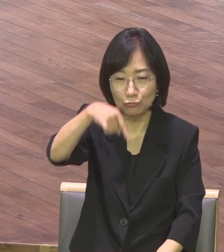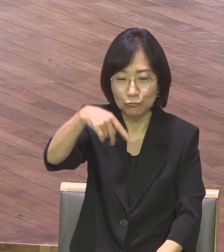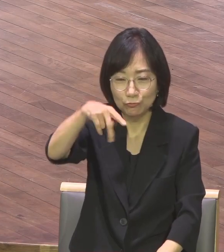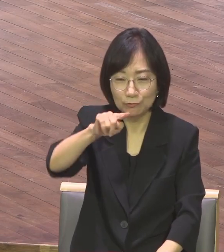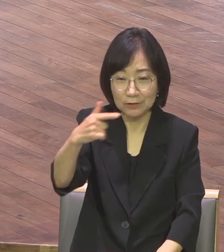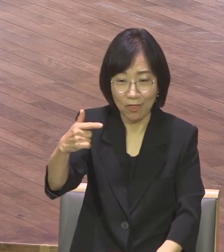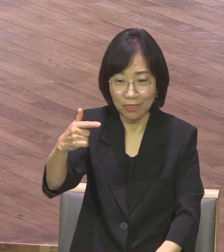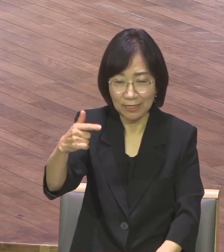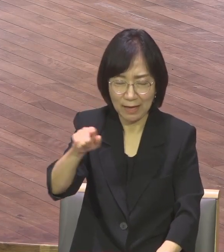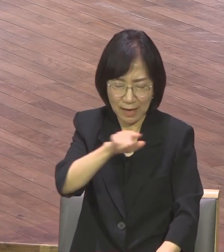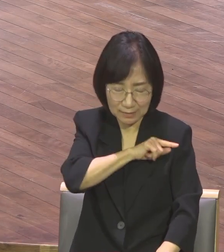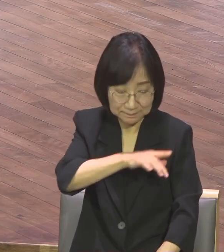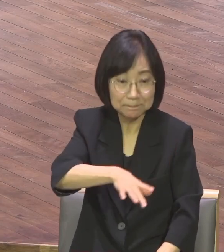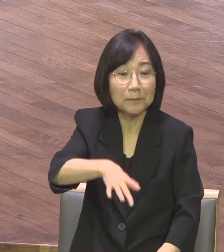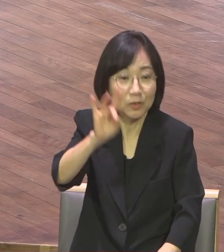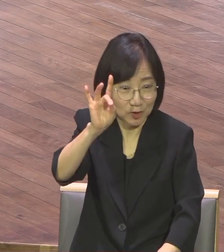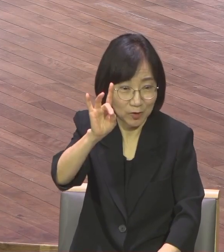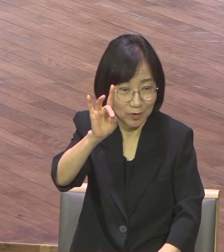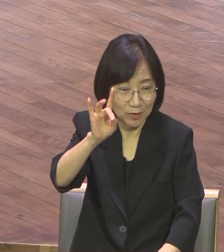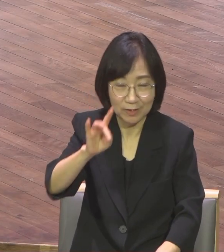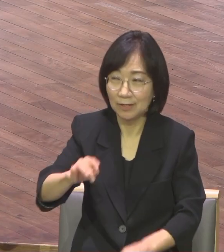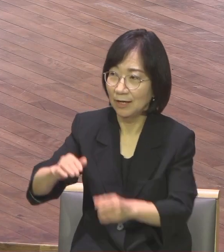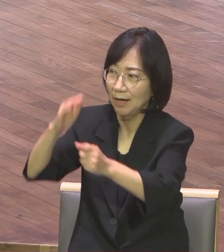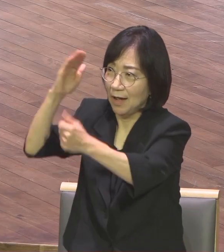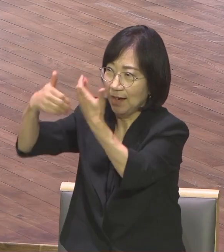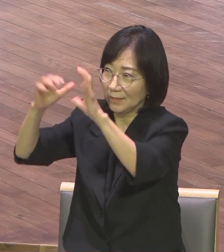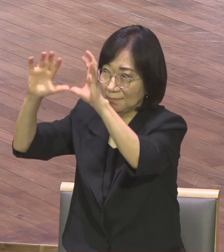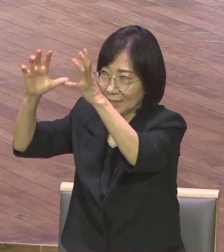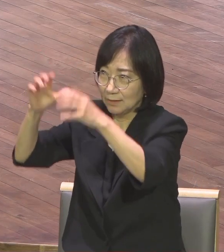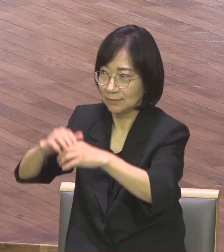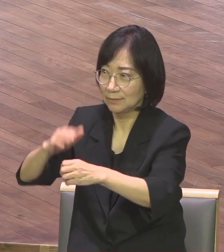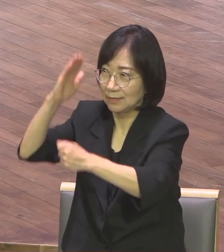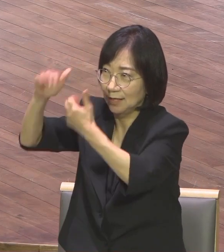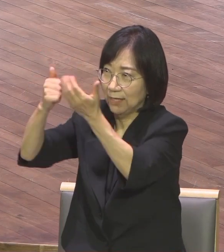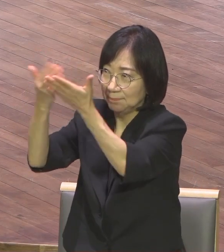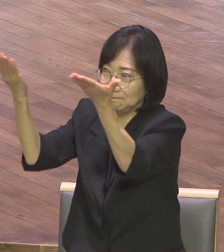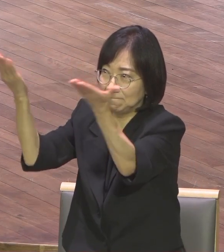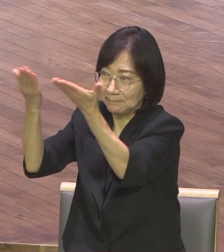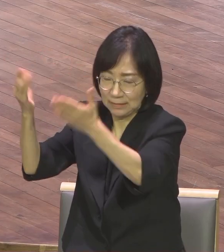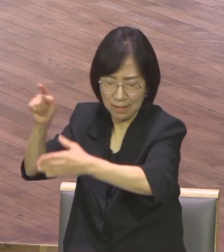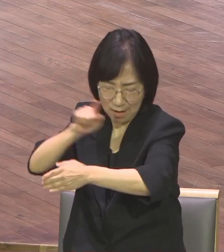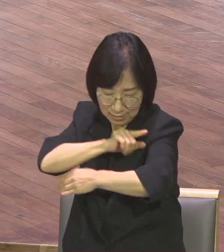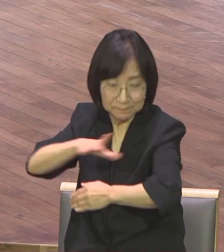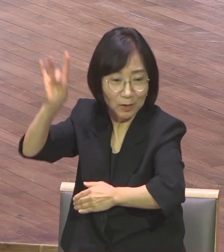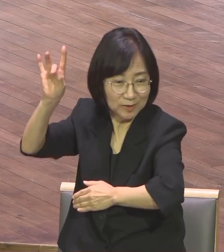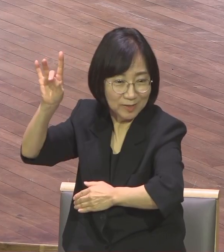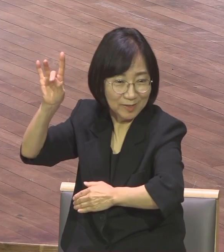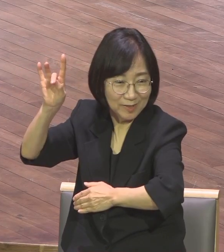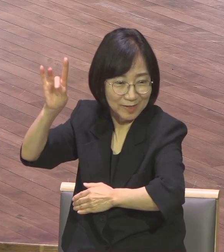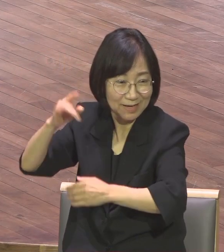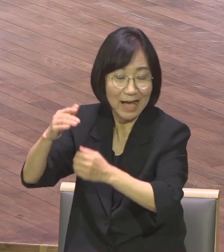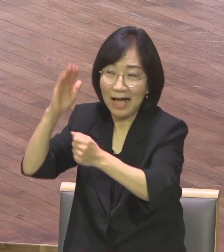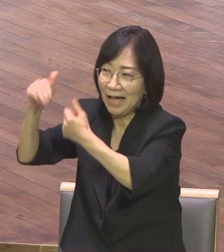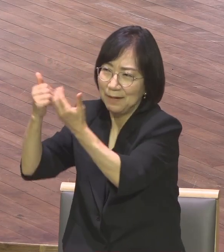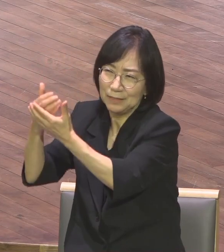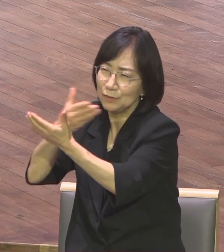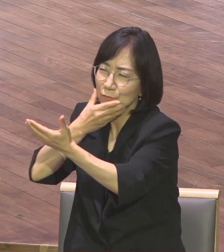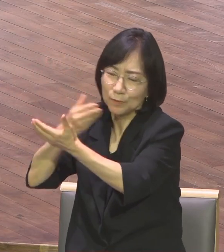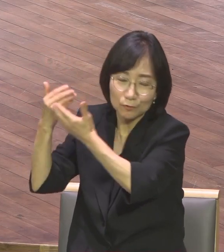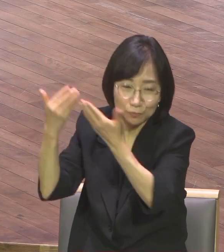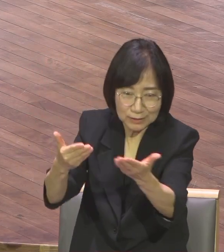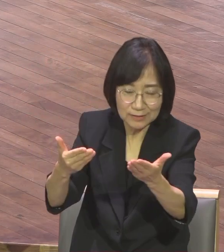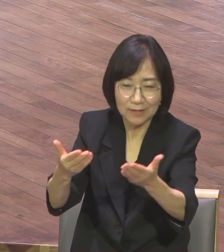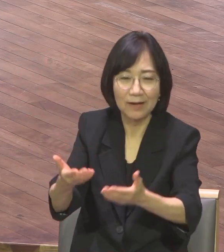하나님의 나라가 우선순위, 하나님의 일이 우선순위. 그래서 하나님께 더하여 주시는 축복까지 마음껏 받아